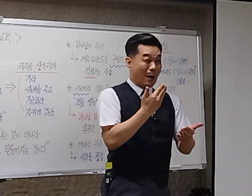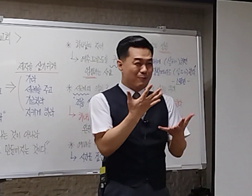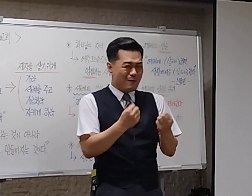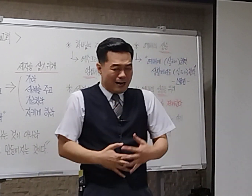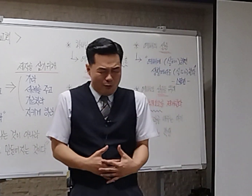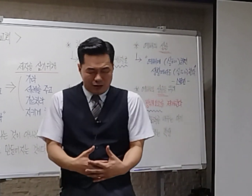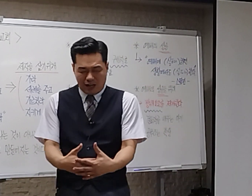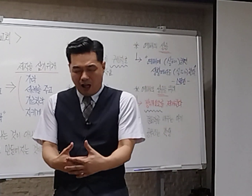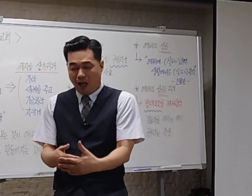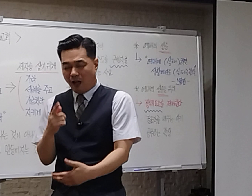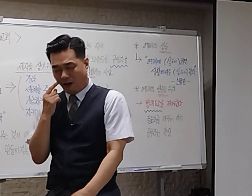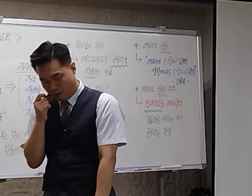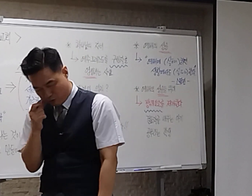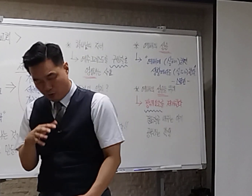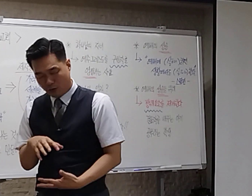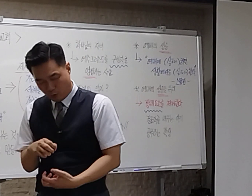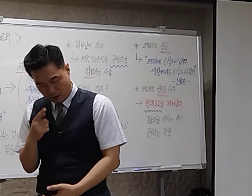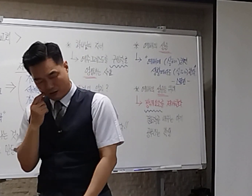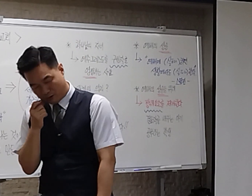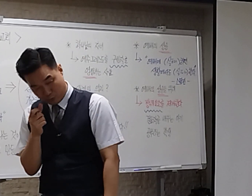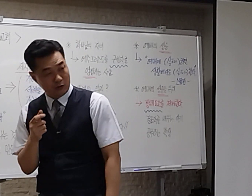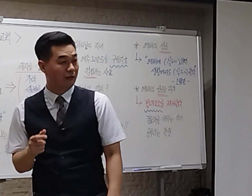밥을 많이 먹으니까 졸려 소화되려면 졸려.